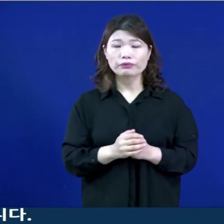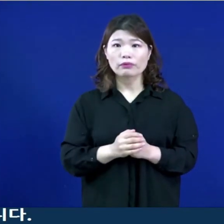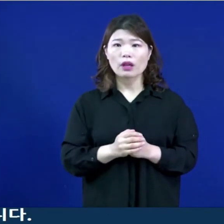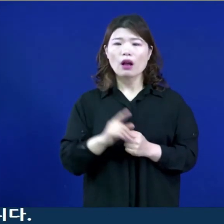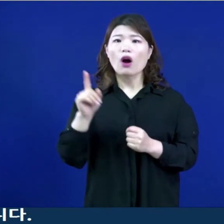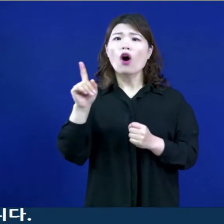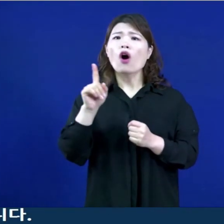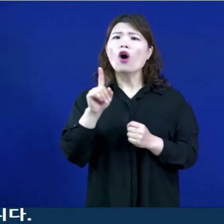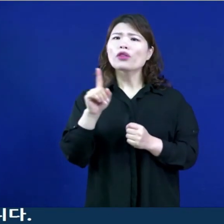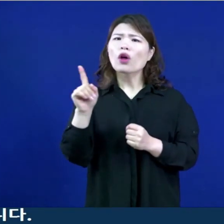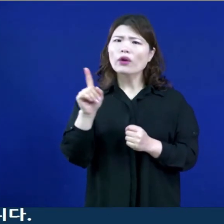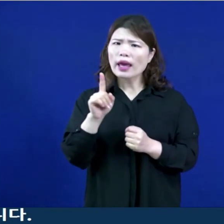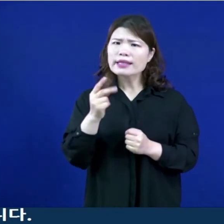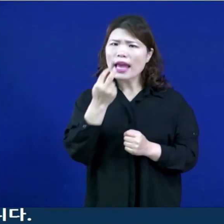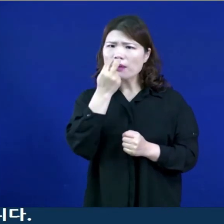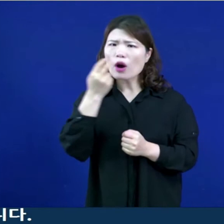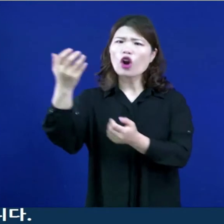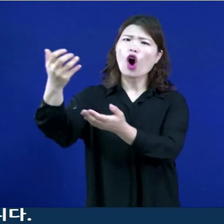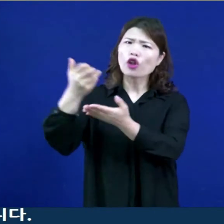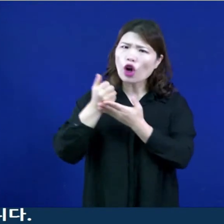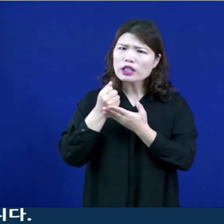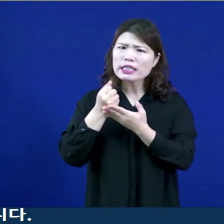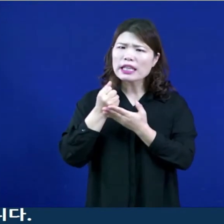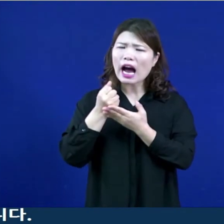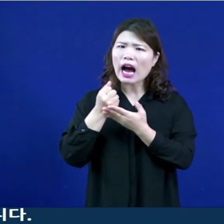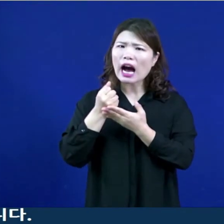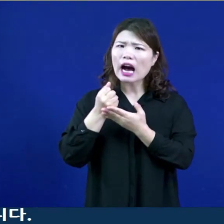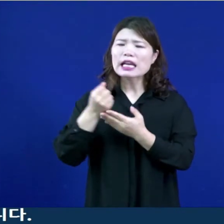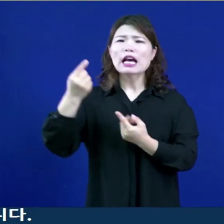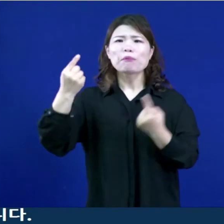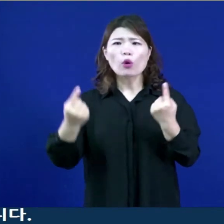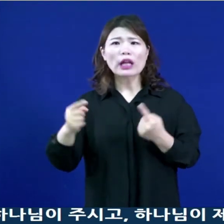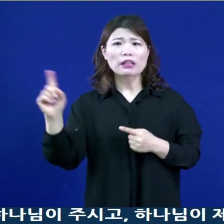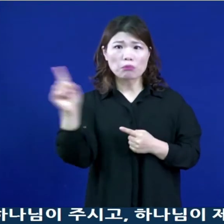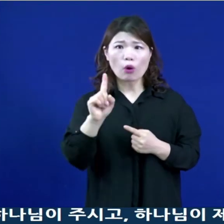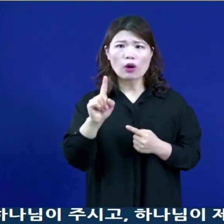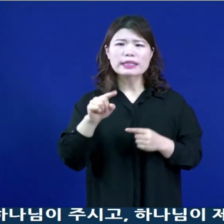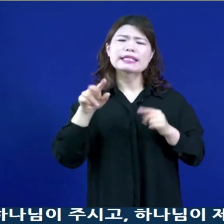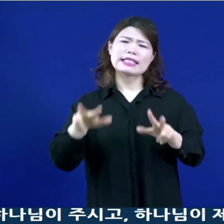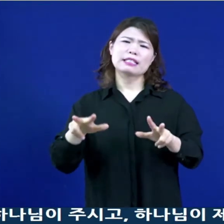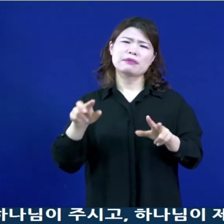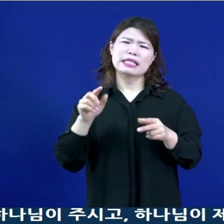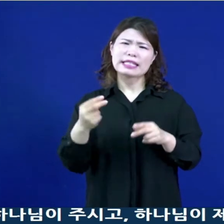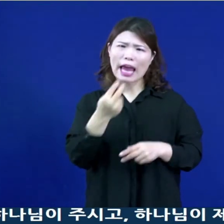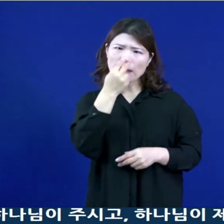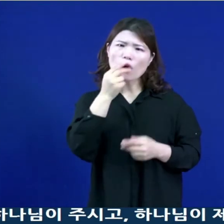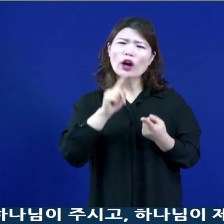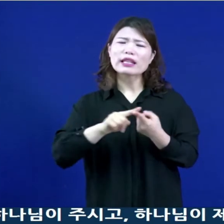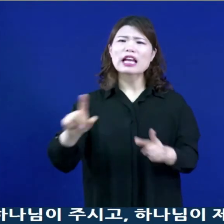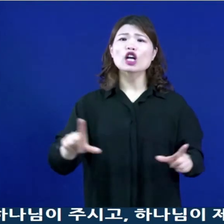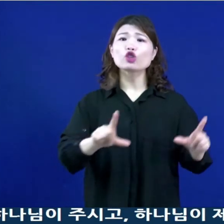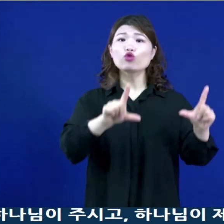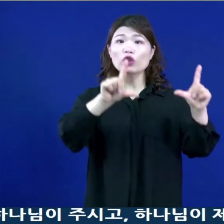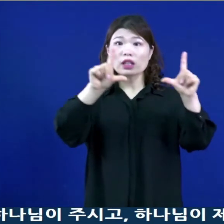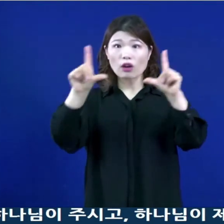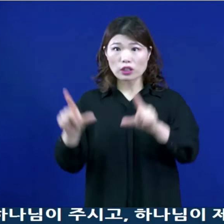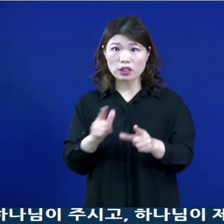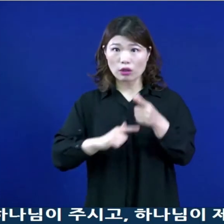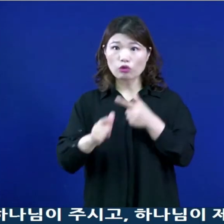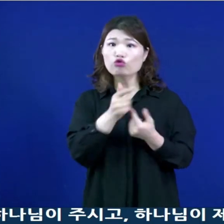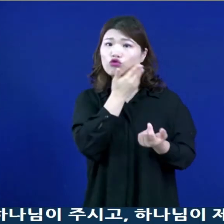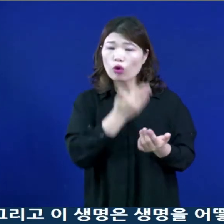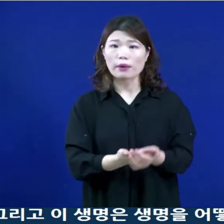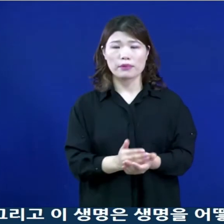어떻게 얻었느냐보다 지금 그 생명을 내가 누리고 사용하는 게 더 중요한 거예요. 생명의 소유권이 누구냐 이게 중요한